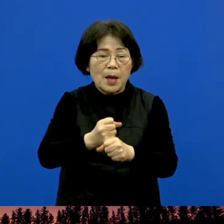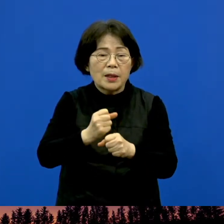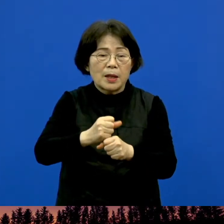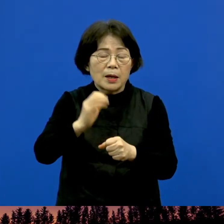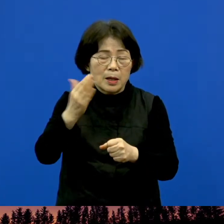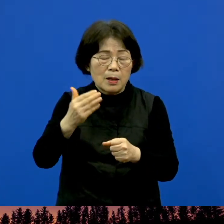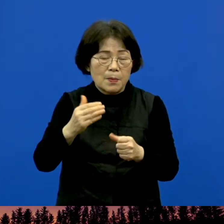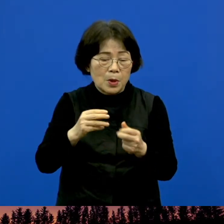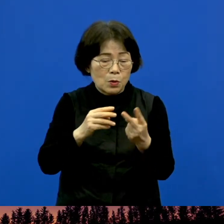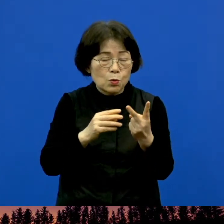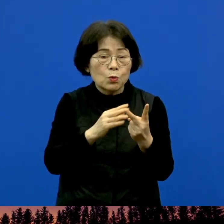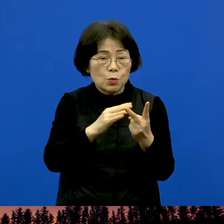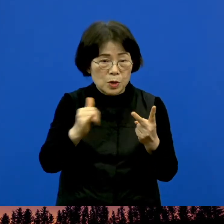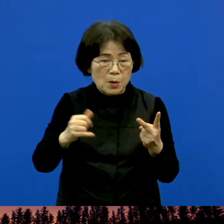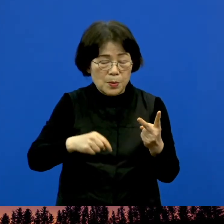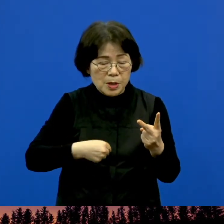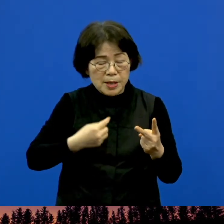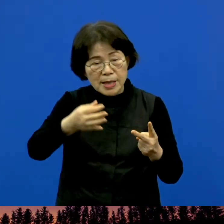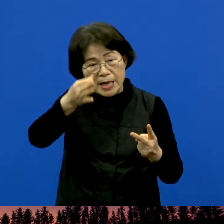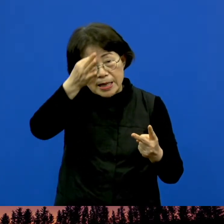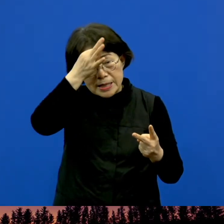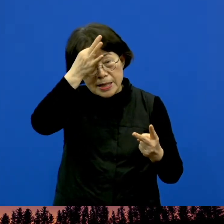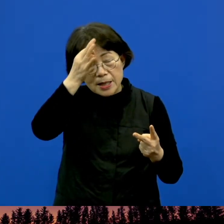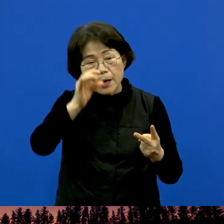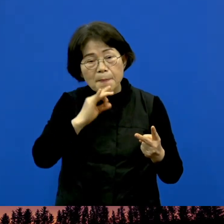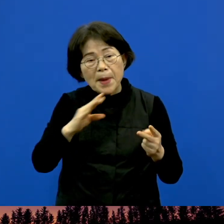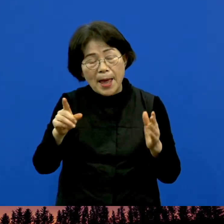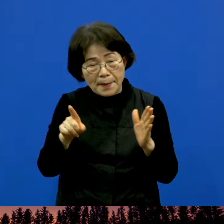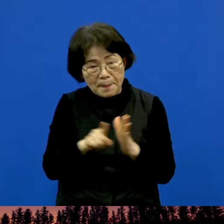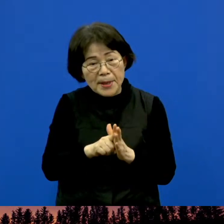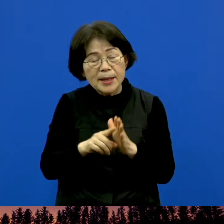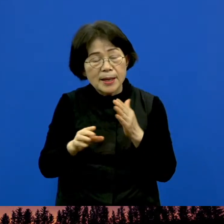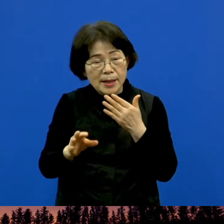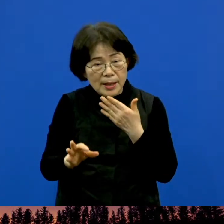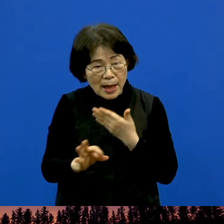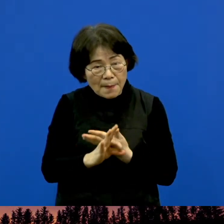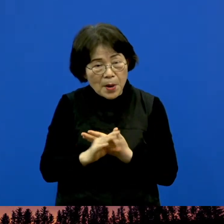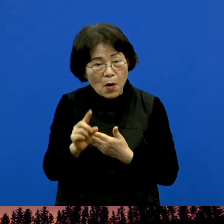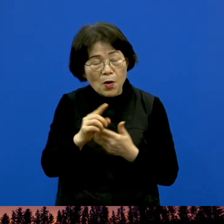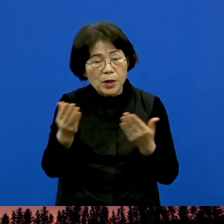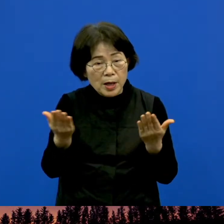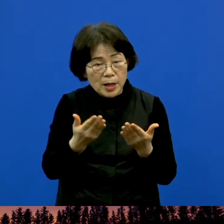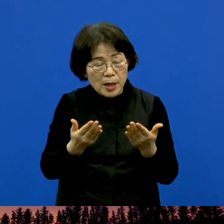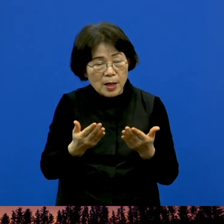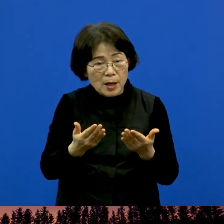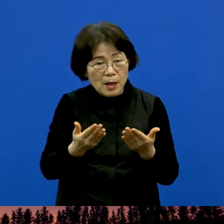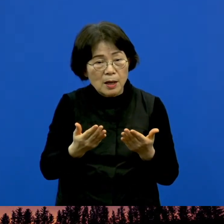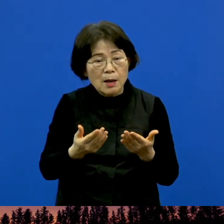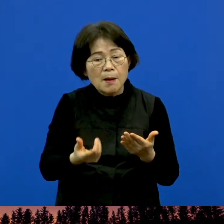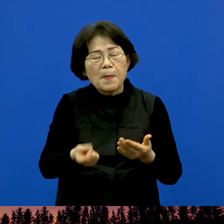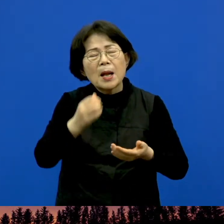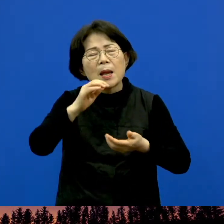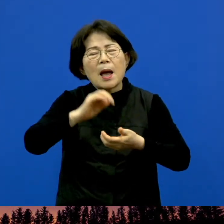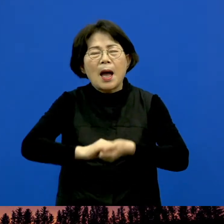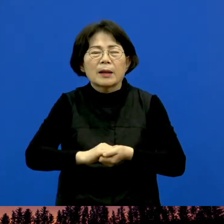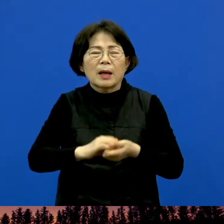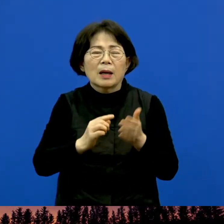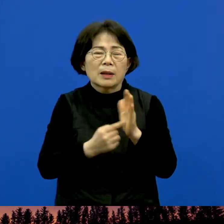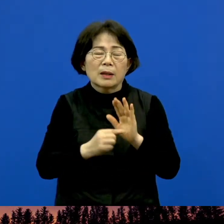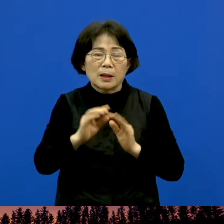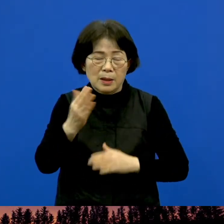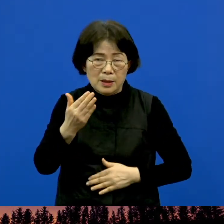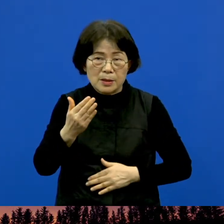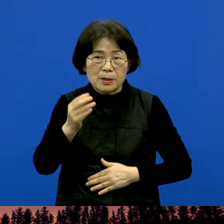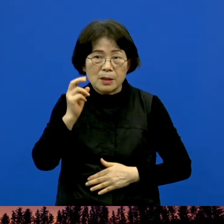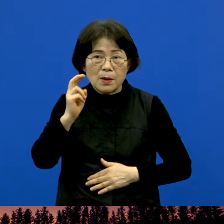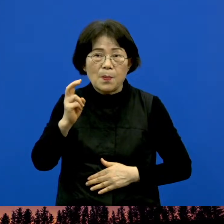만약에 부살렐과 오홀리압이 자신들이 실력만 의존했다면 어떤 일이 날까요? 금방 한계가 드러났을 거예요.